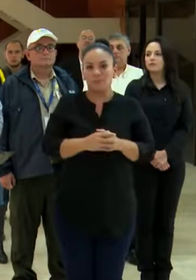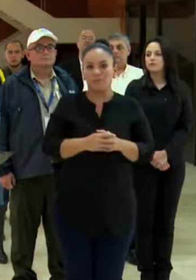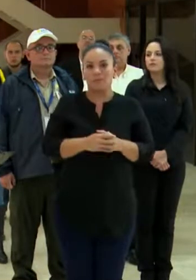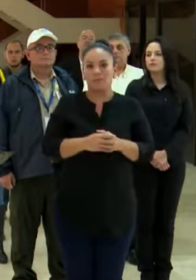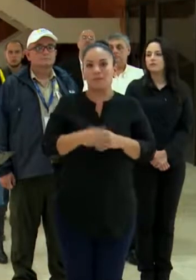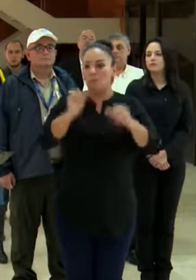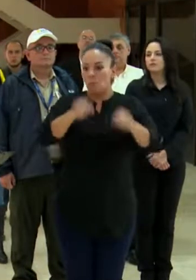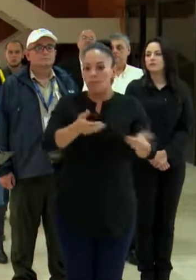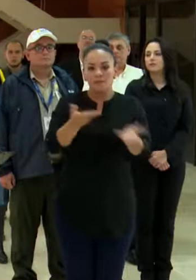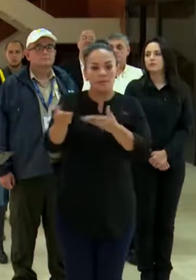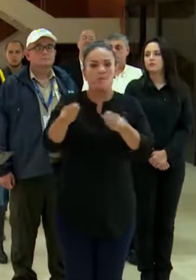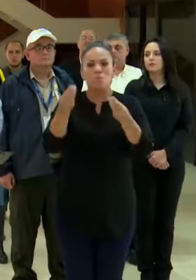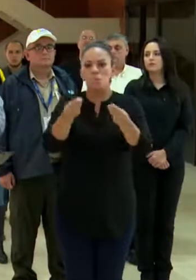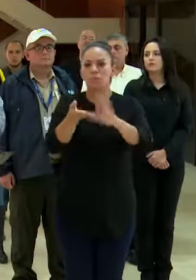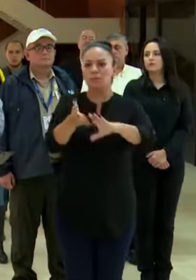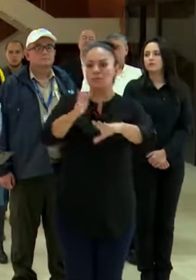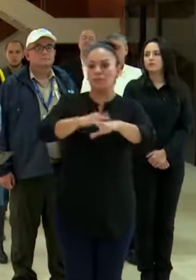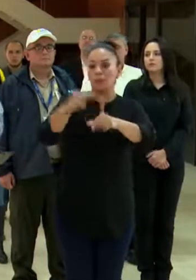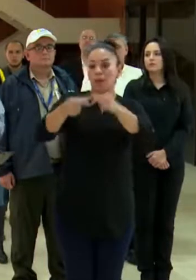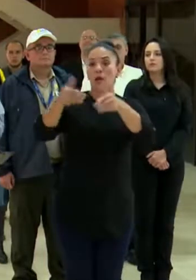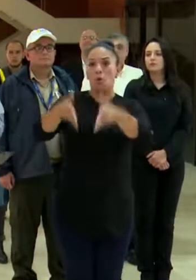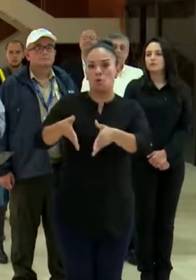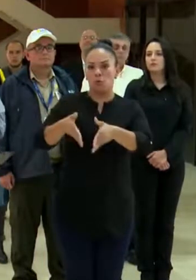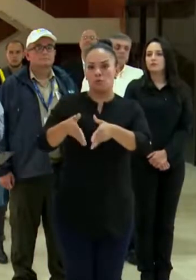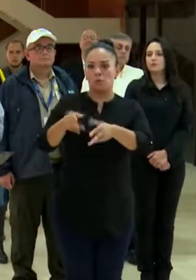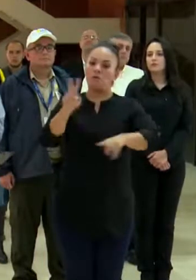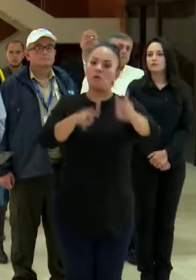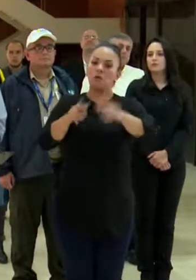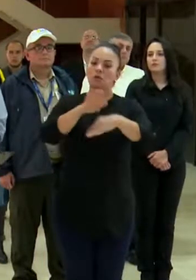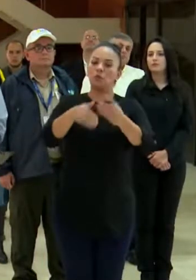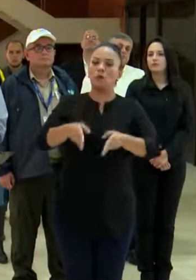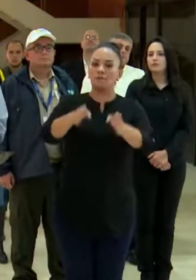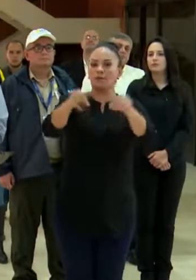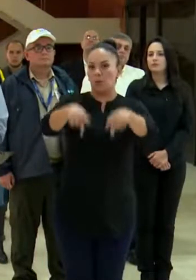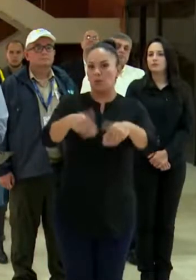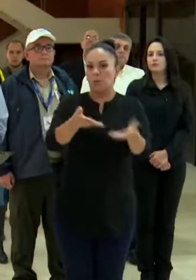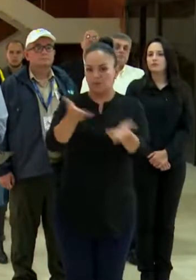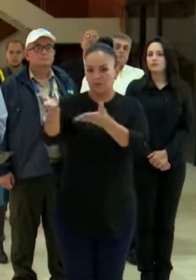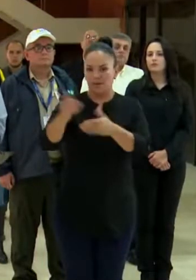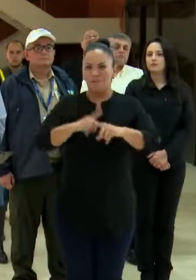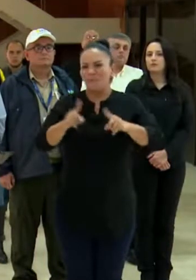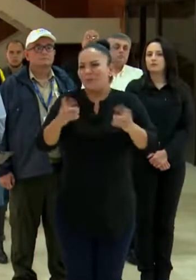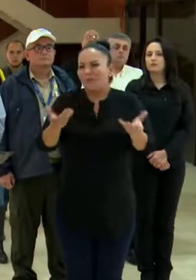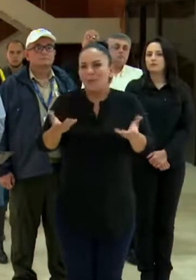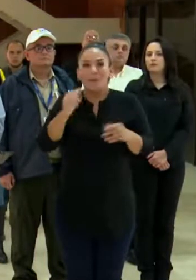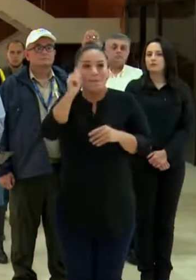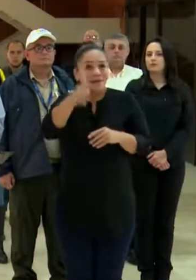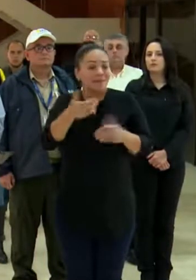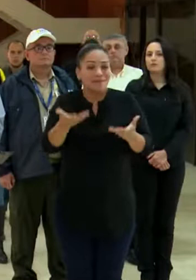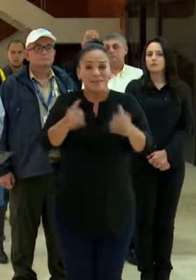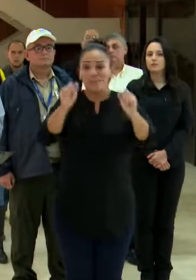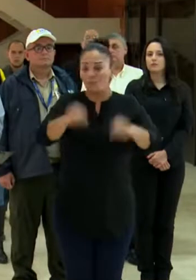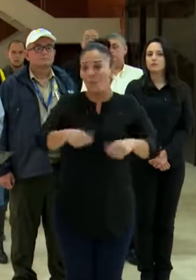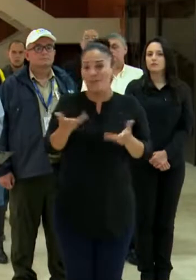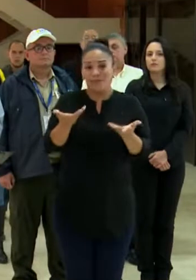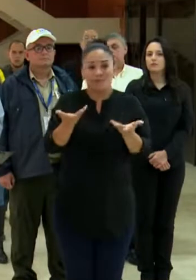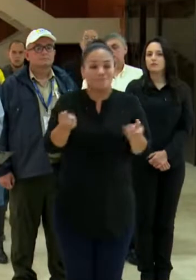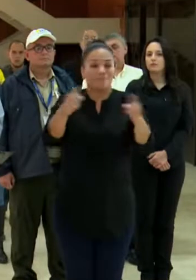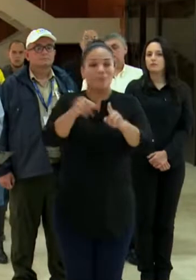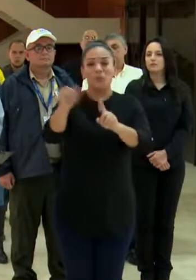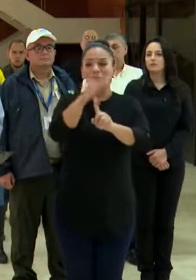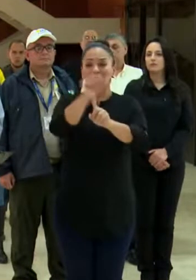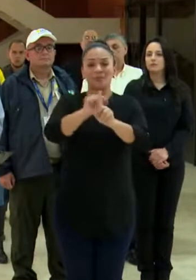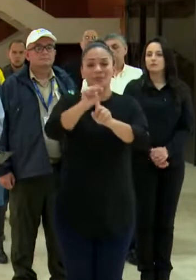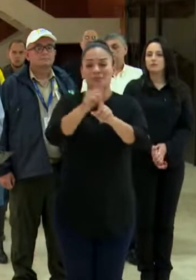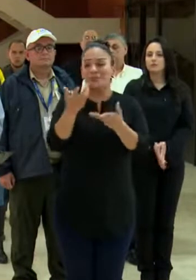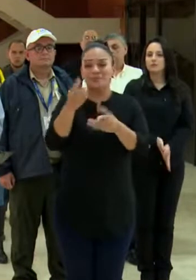serie de geólogos y ponerlos ahí a valorar toda la carretera el día de hoy. Sin embargo, el día de mañana se puede desatar una situación que